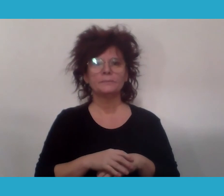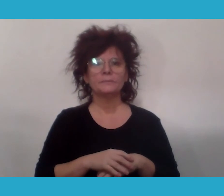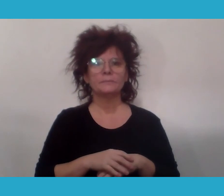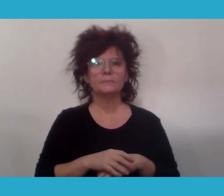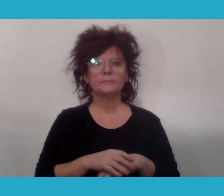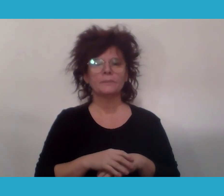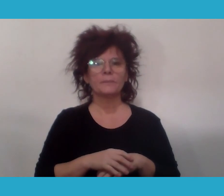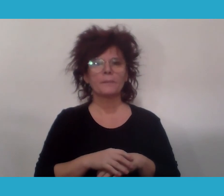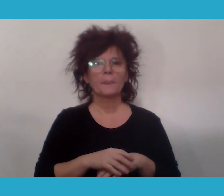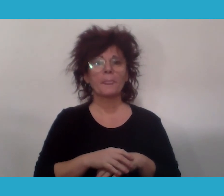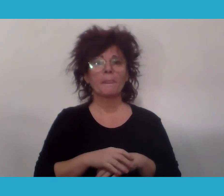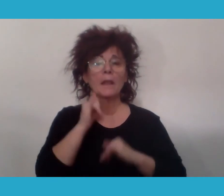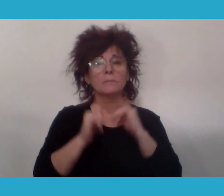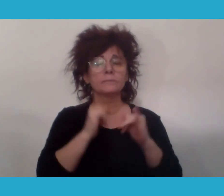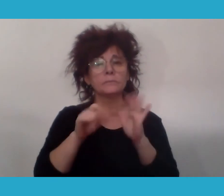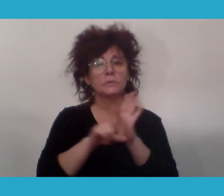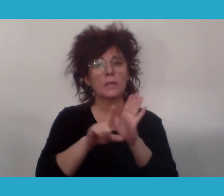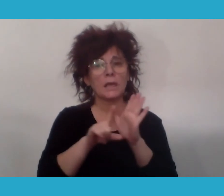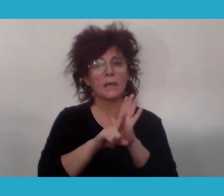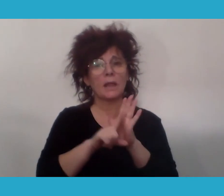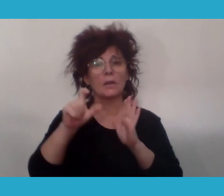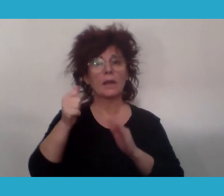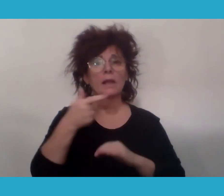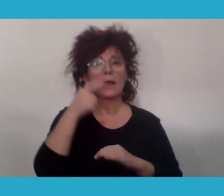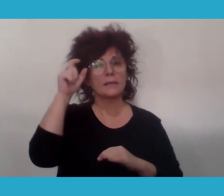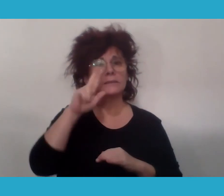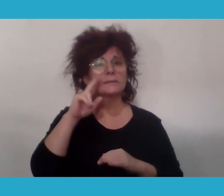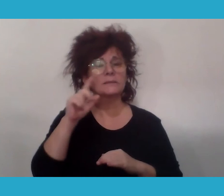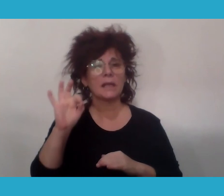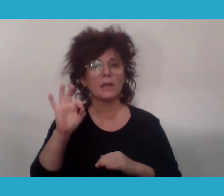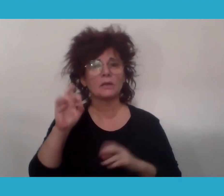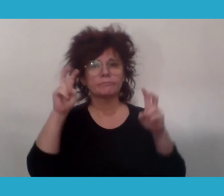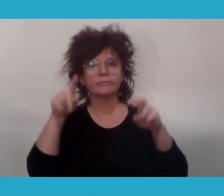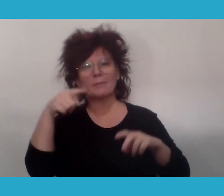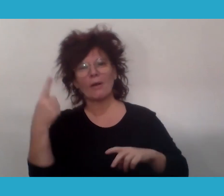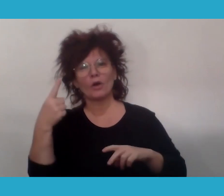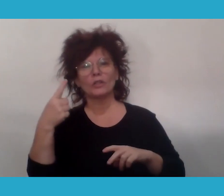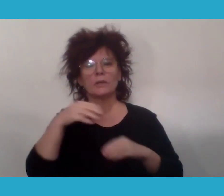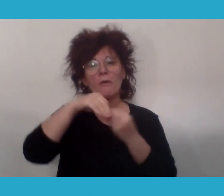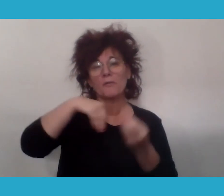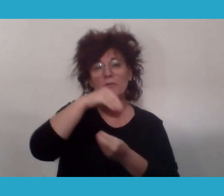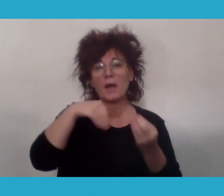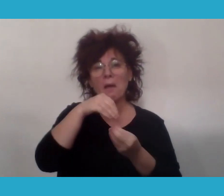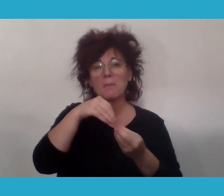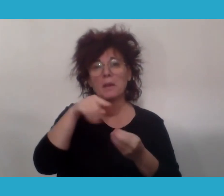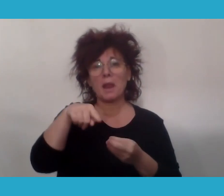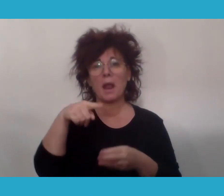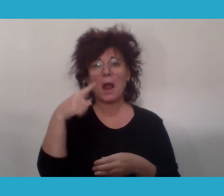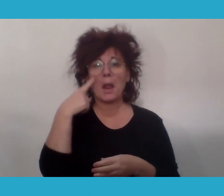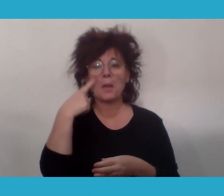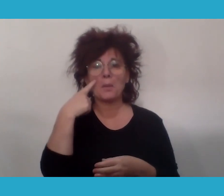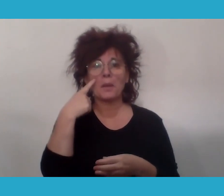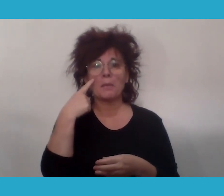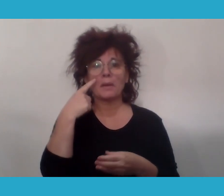Vivo relativo a los dichos de la legisladora Caserio y otros temas, como ser el hecho de que muchas familias viven allí de la industria